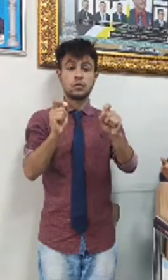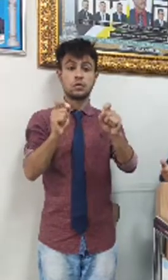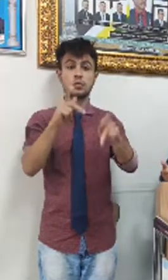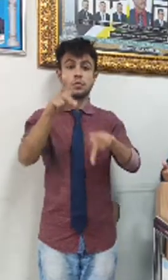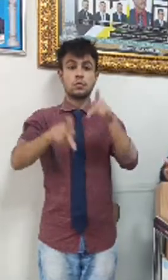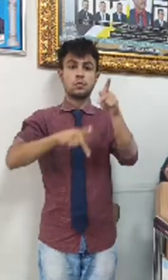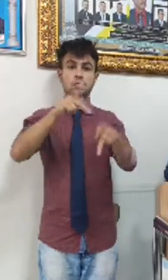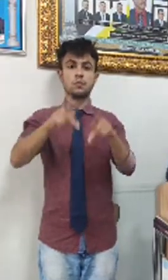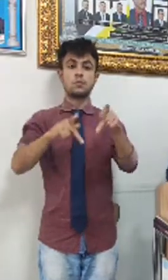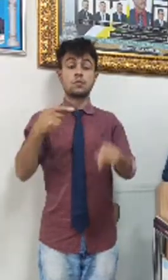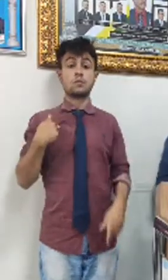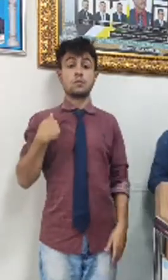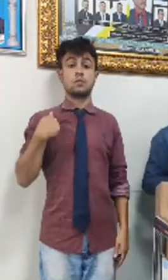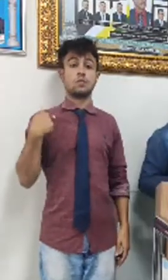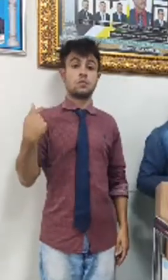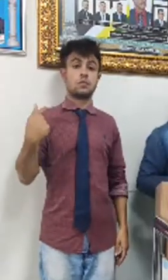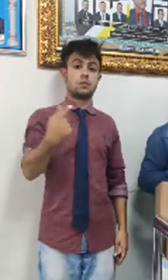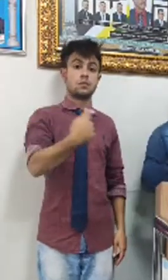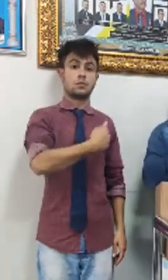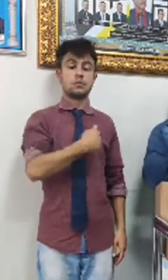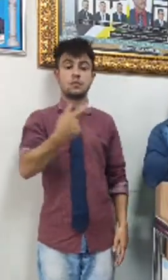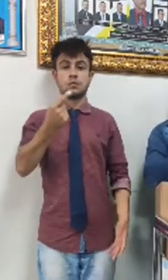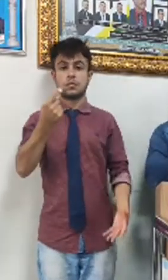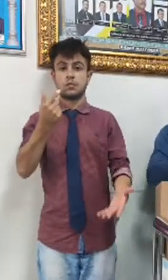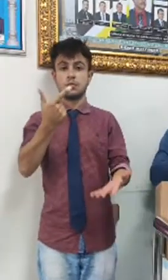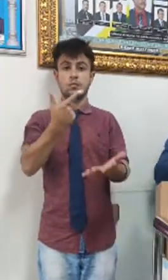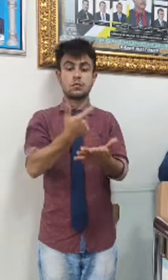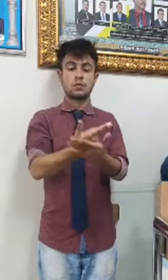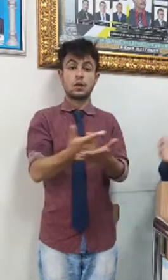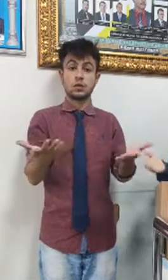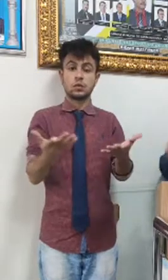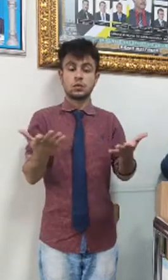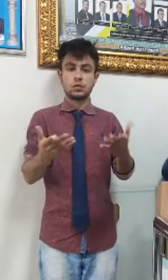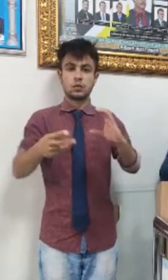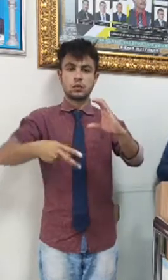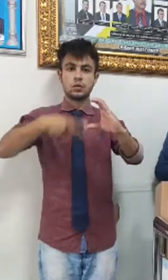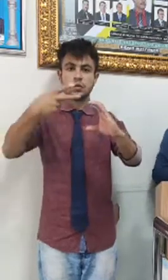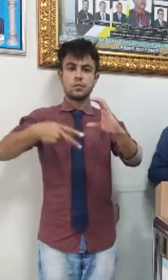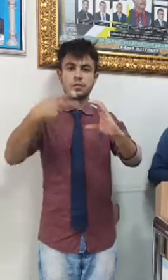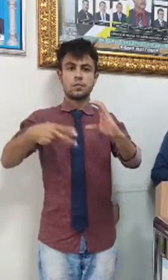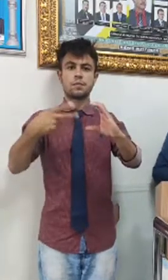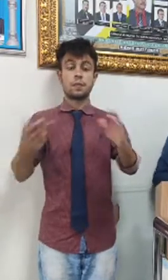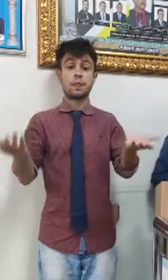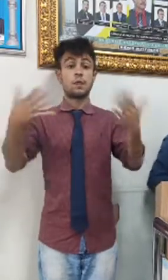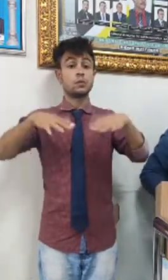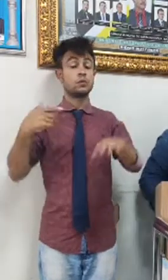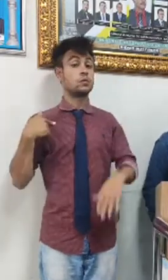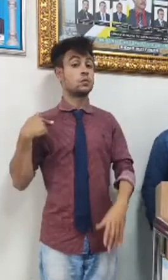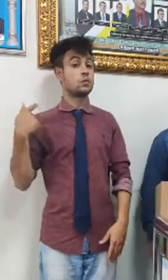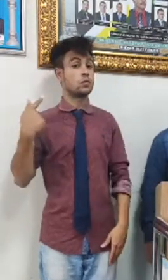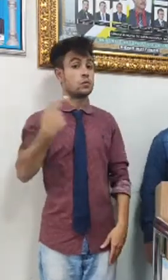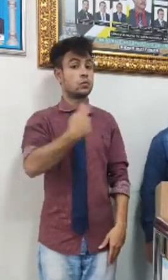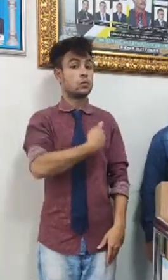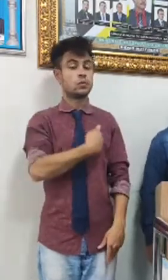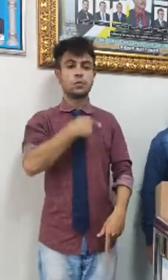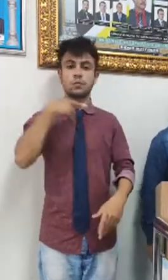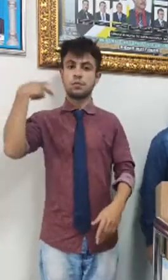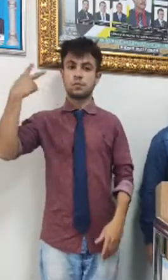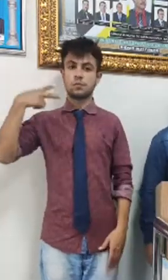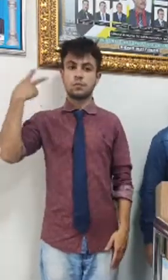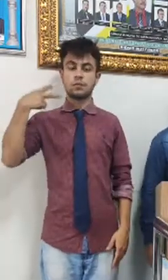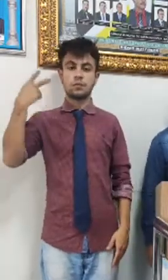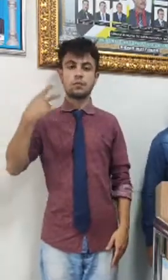pagando. E agora a Câmara entrou, né? Nós, vereadores, fizemos o pedido. Mas até hoje, eles